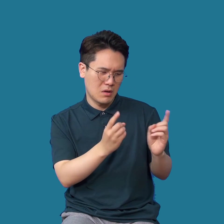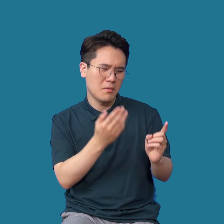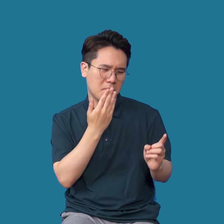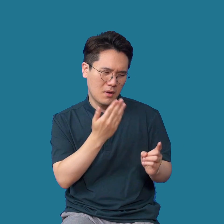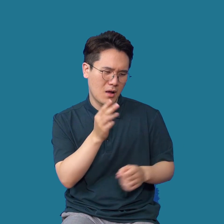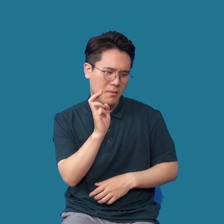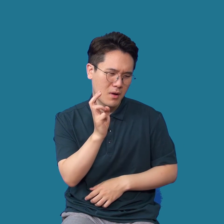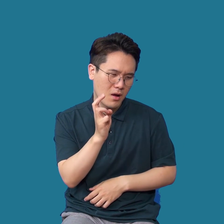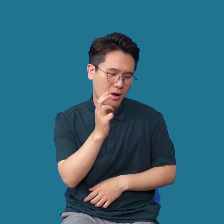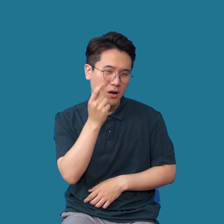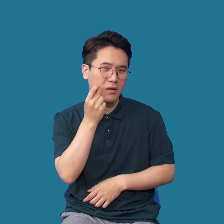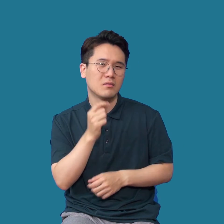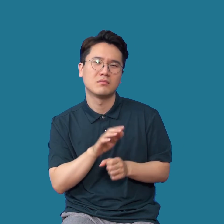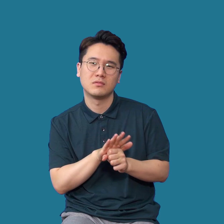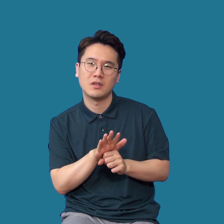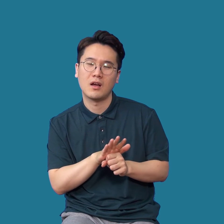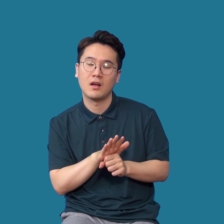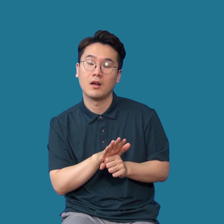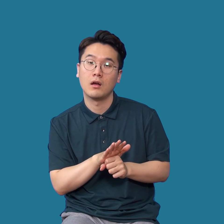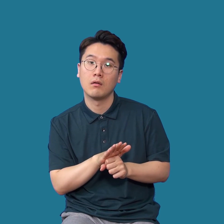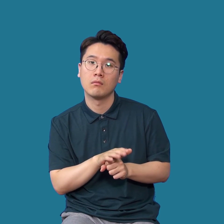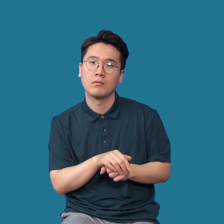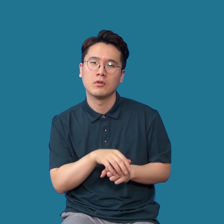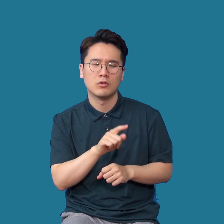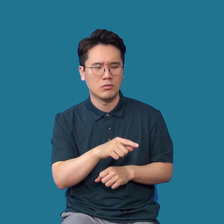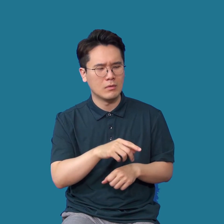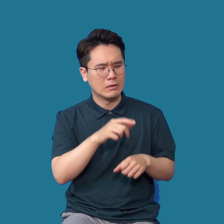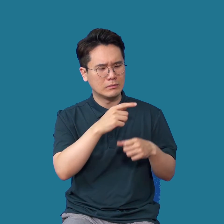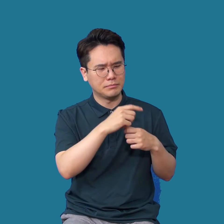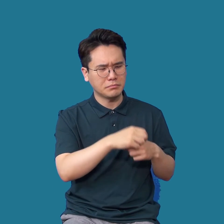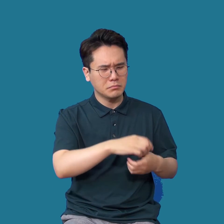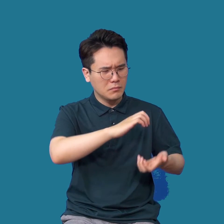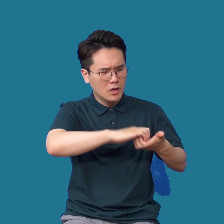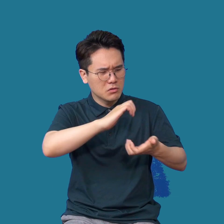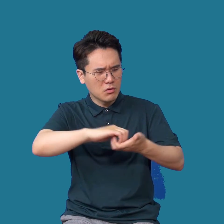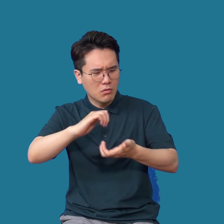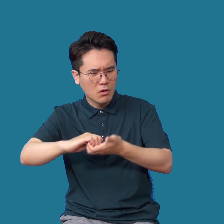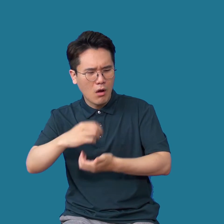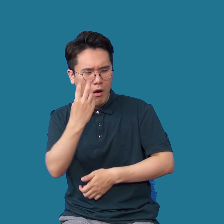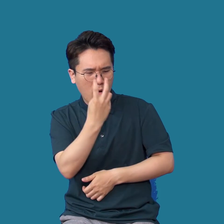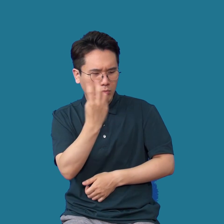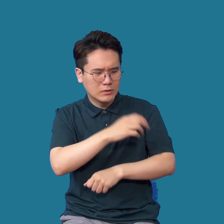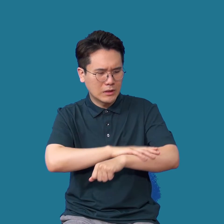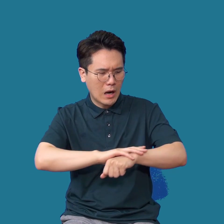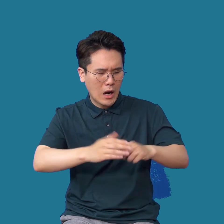정기적으로 좀 건강검진만 했어도 저렇게 되지는 않았을 텐데 하고 안타까워합니다.